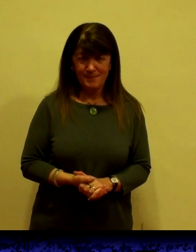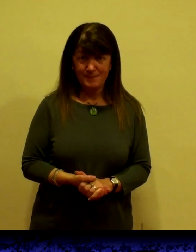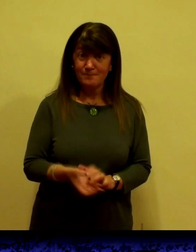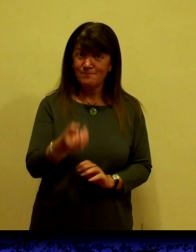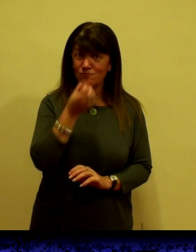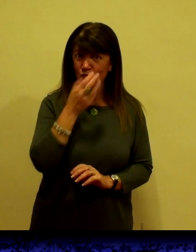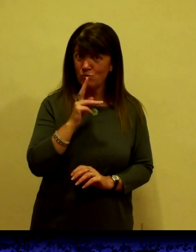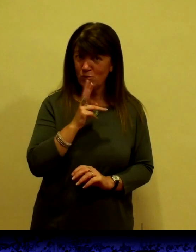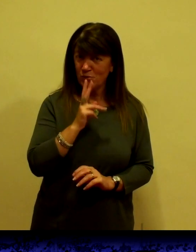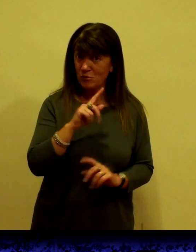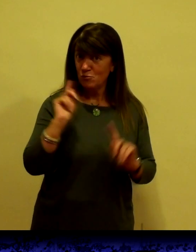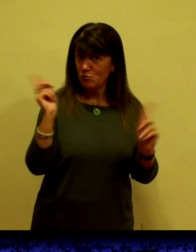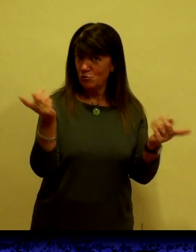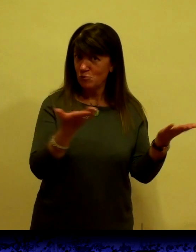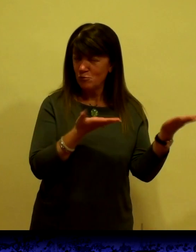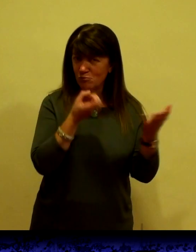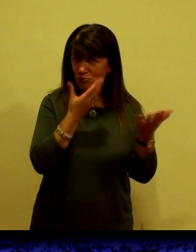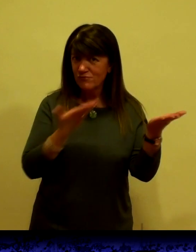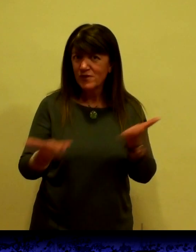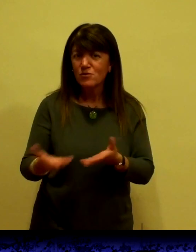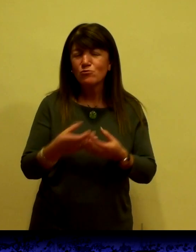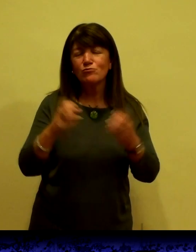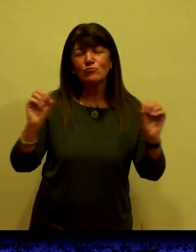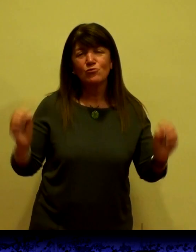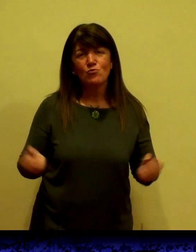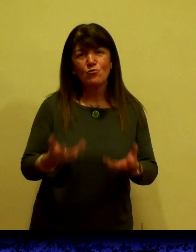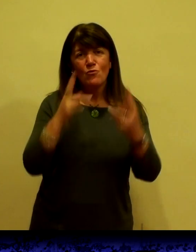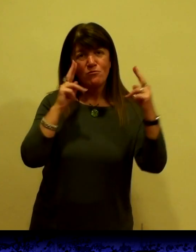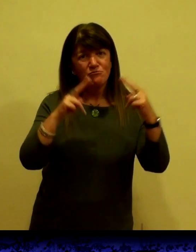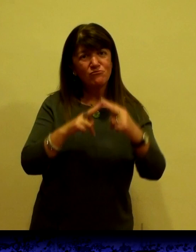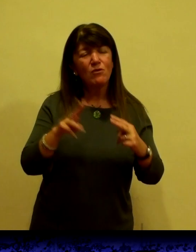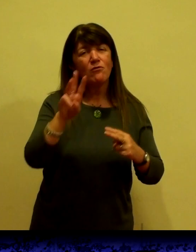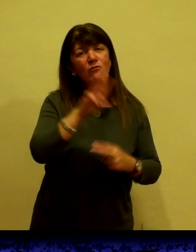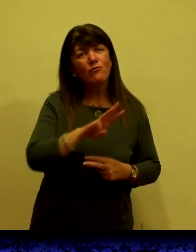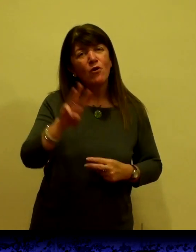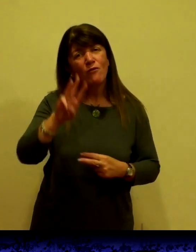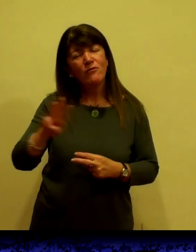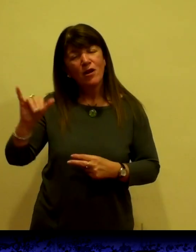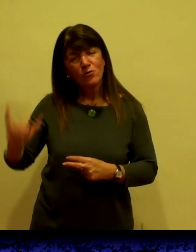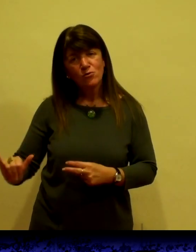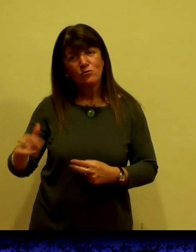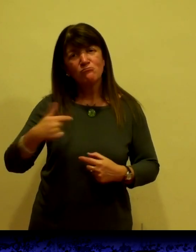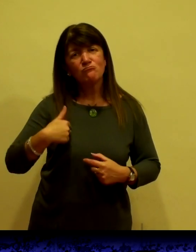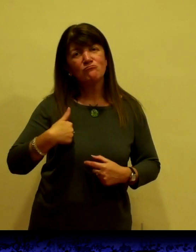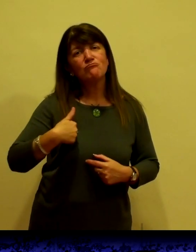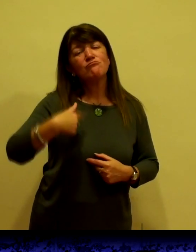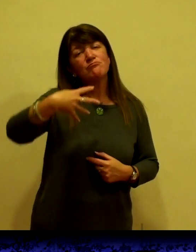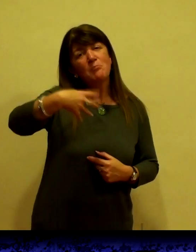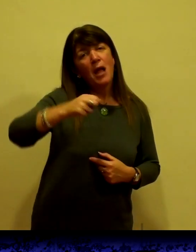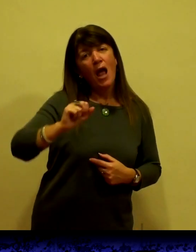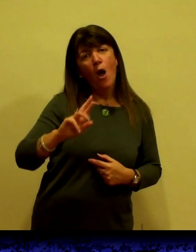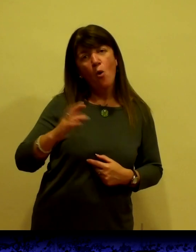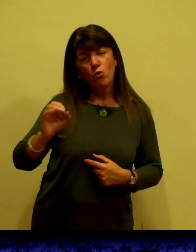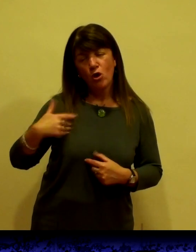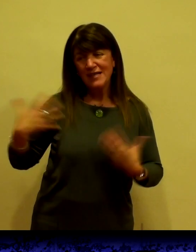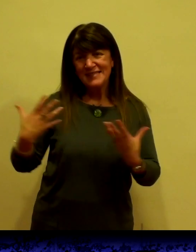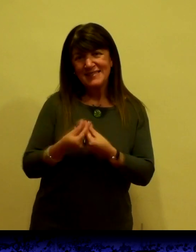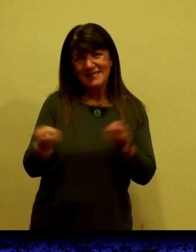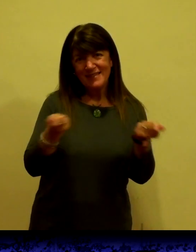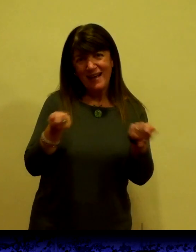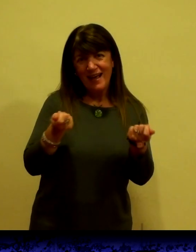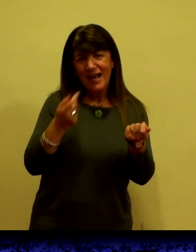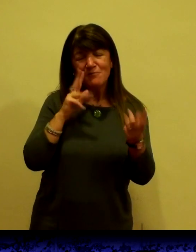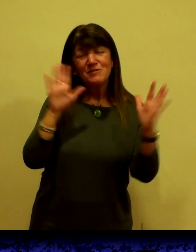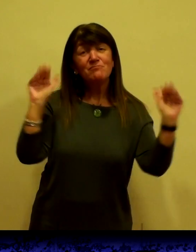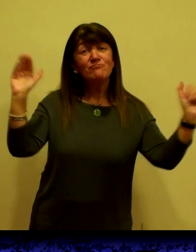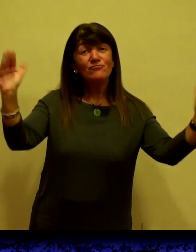Buon pomeriggio a tutti, benvenuti ad una nuova puntata di Volon Write You. Io sono Marco, qui con me c'è Mauro che condurrà insieme la puntata.